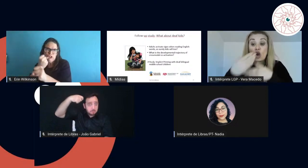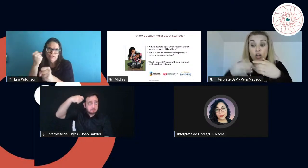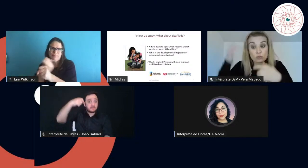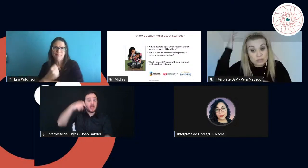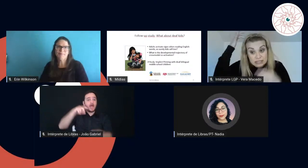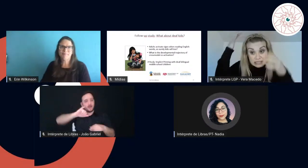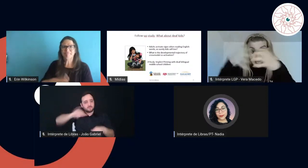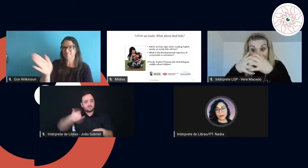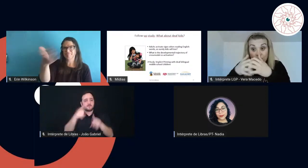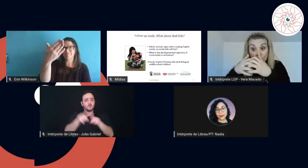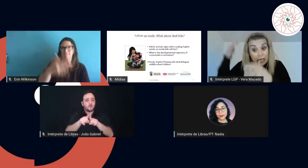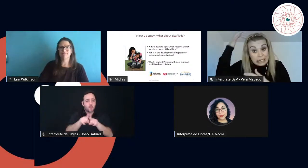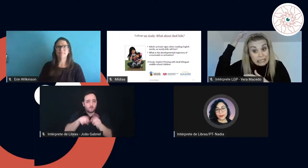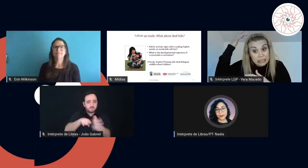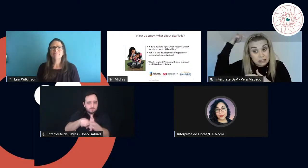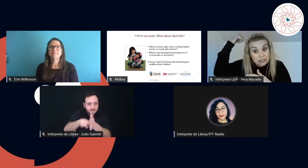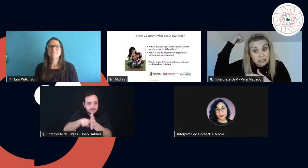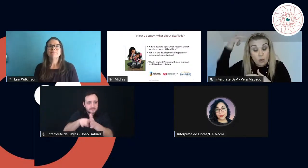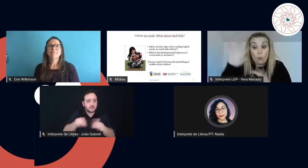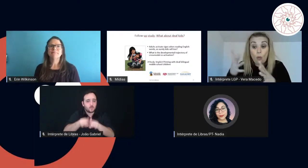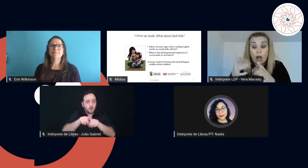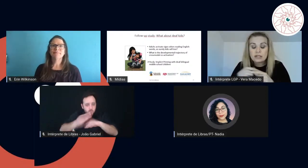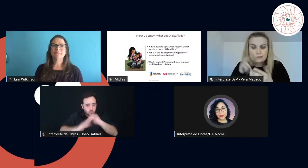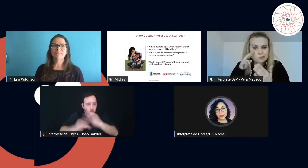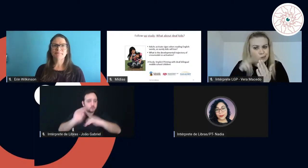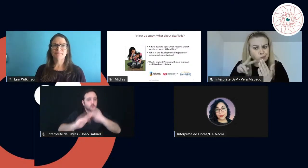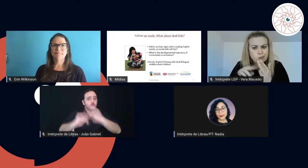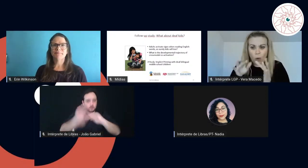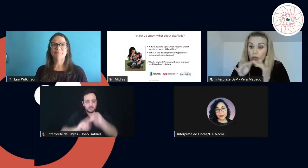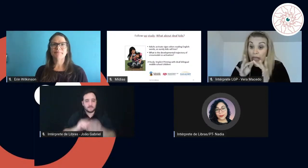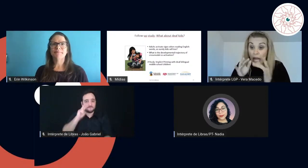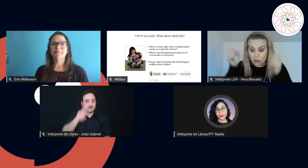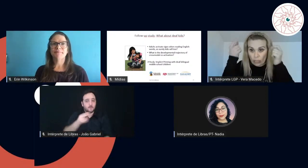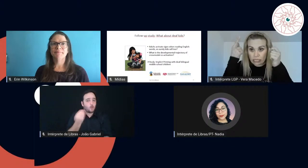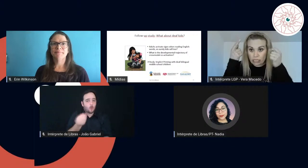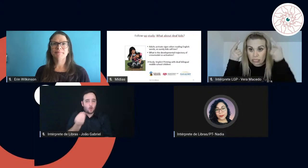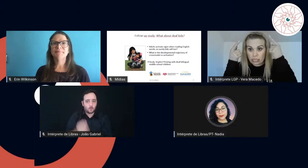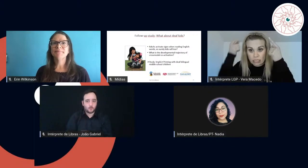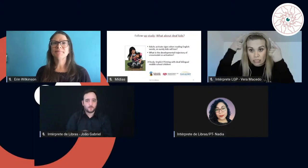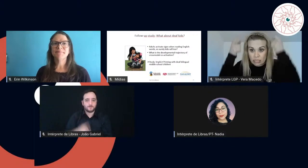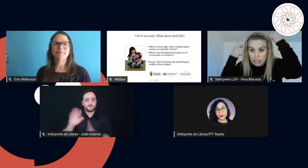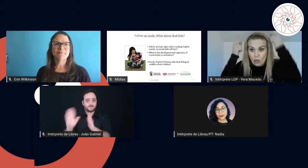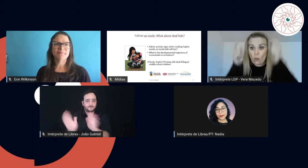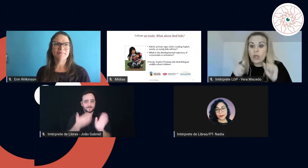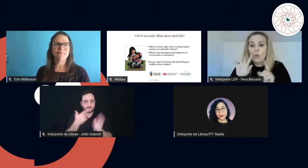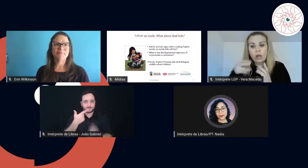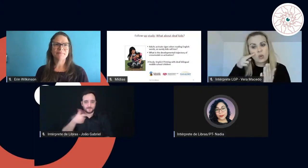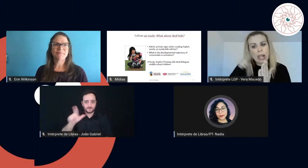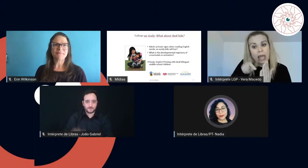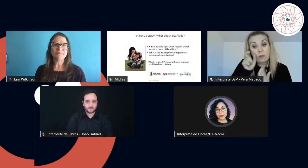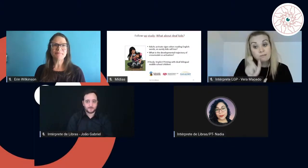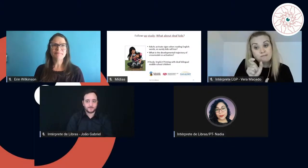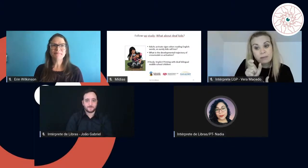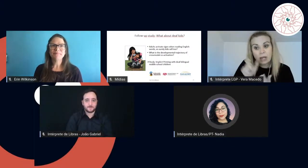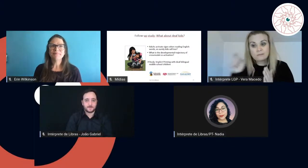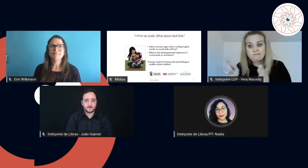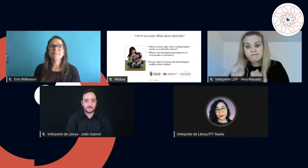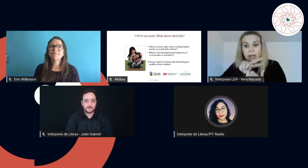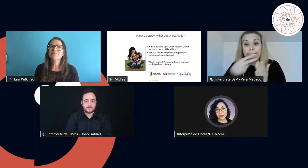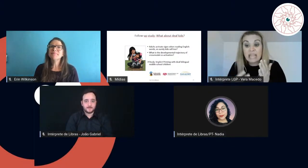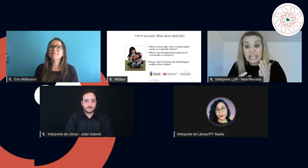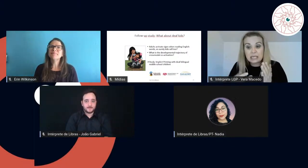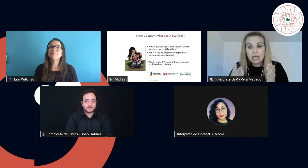o cérebro quando em contato com termos bilíngues, né, em